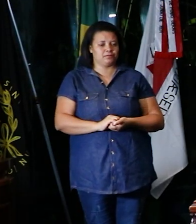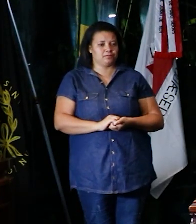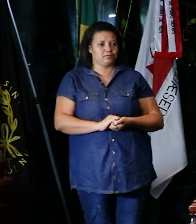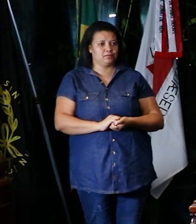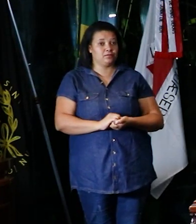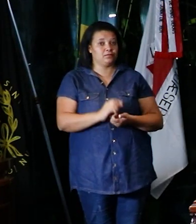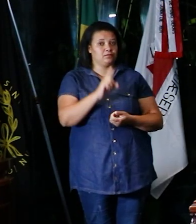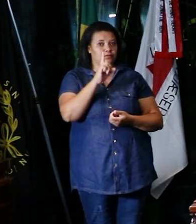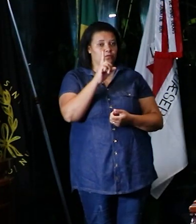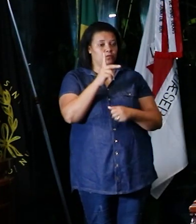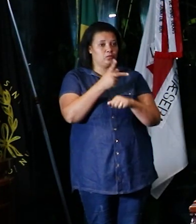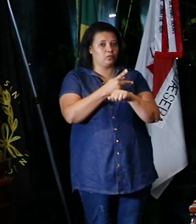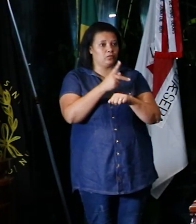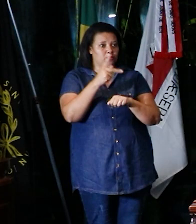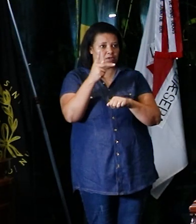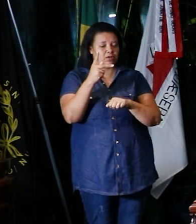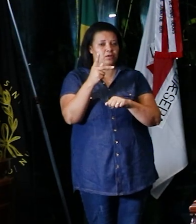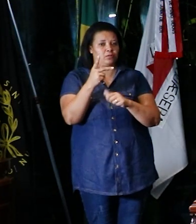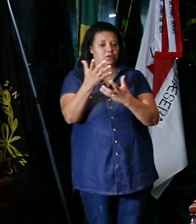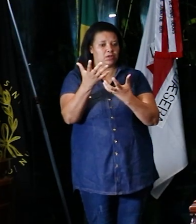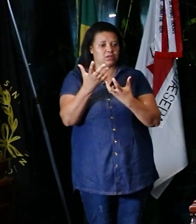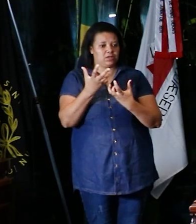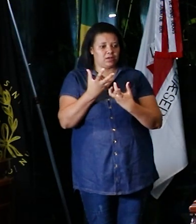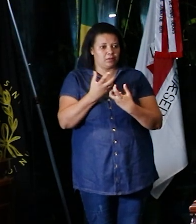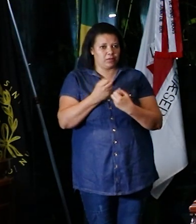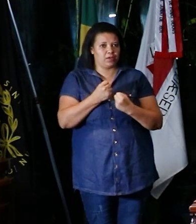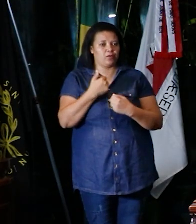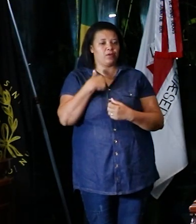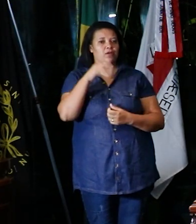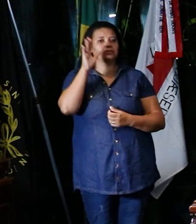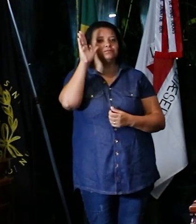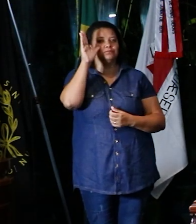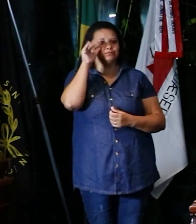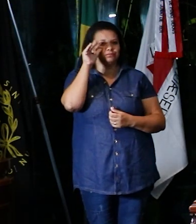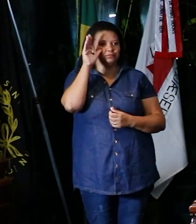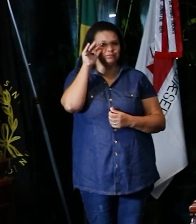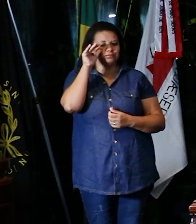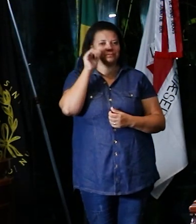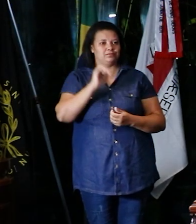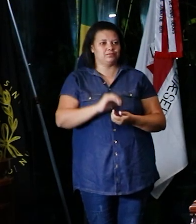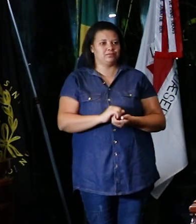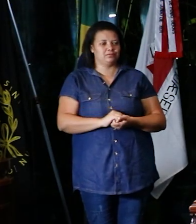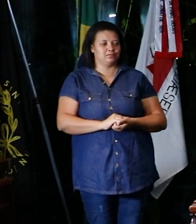um prêmio que ele recebeu, eu assisti.